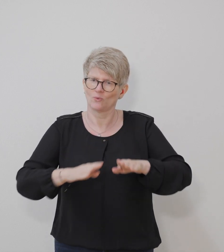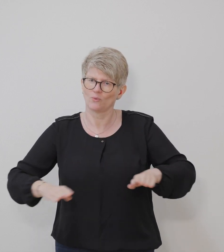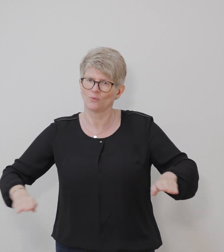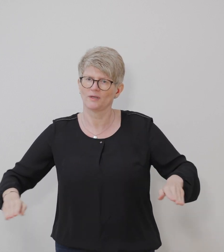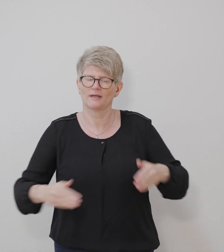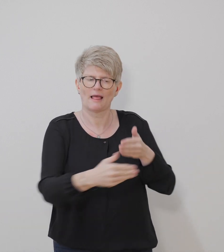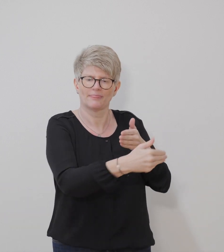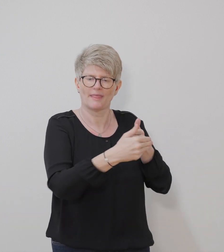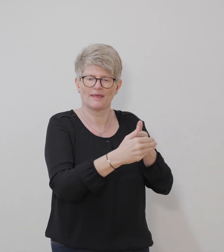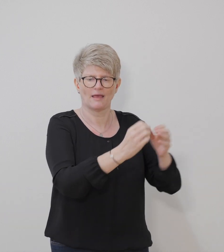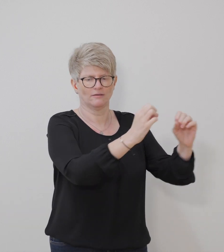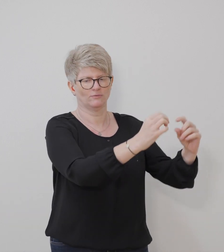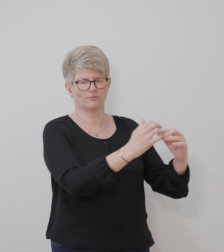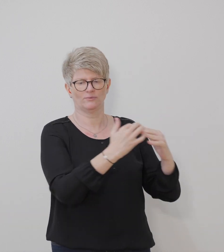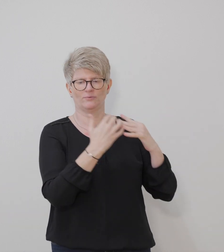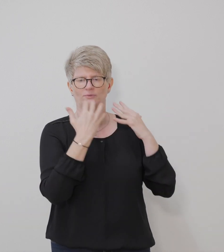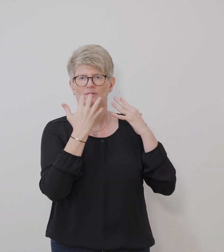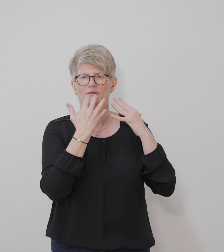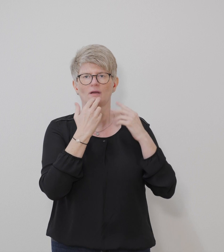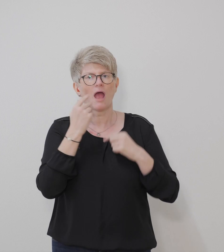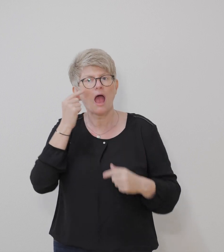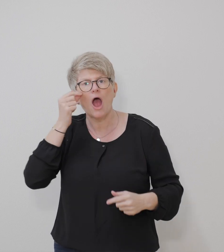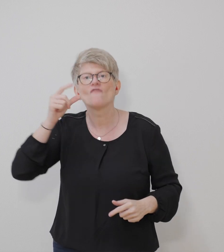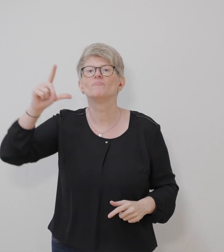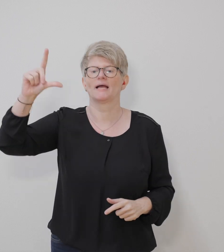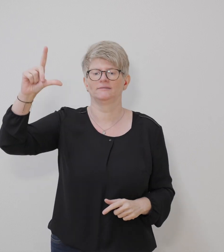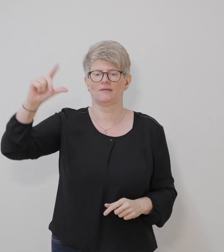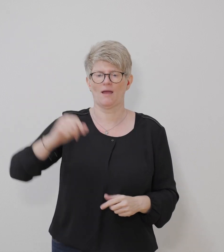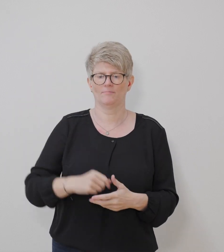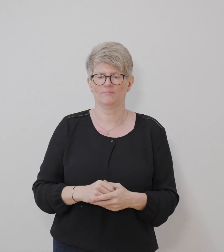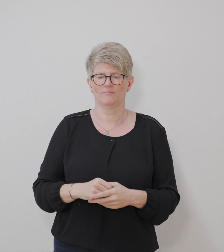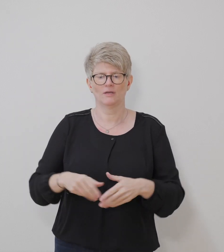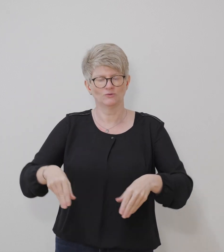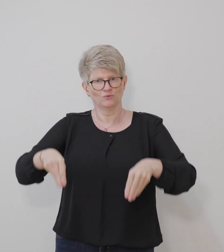Eine großartige Haltung, die den Beruf zur Berufung macht.